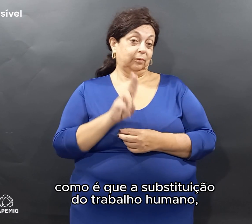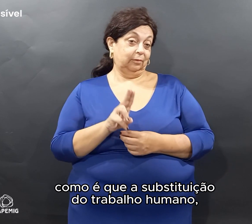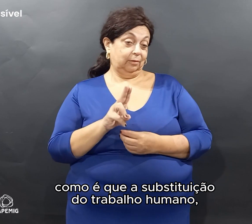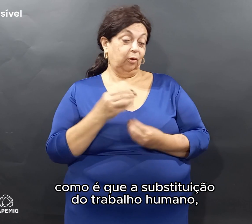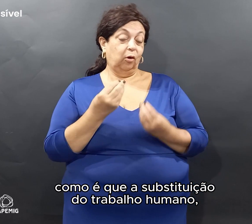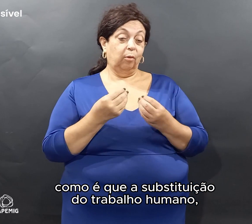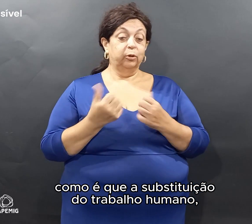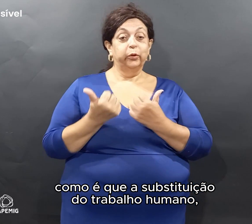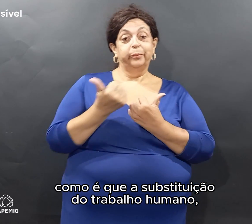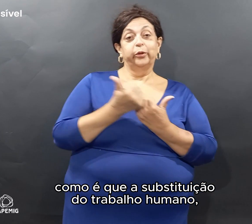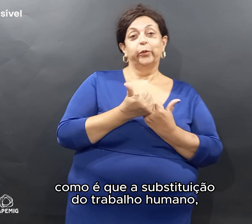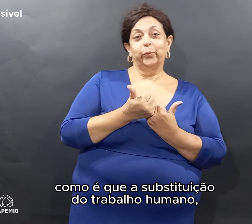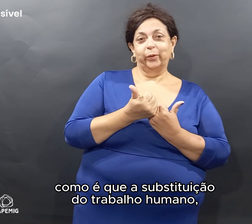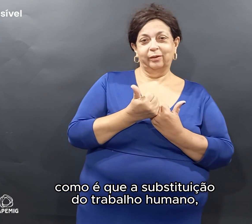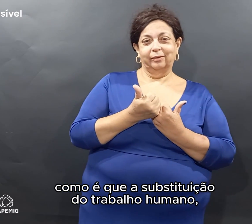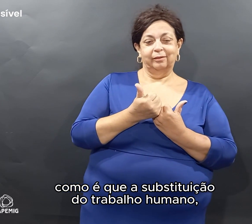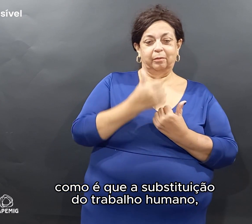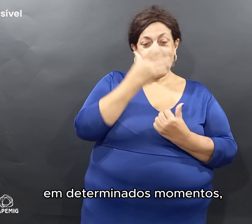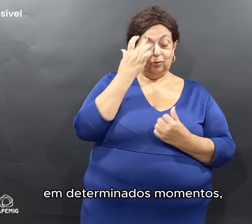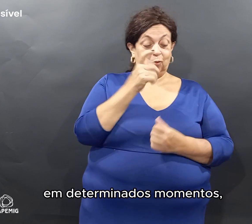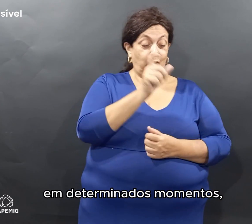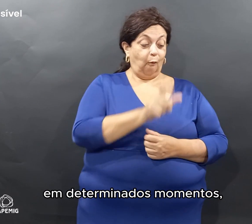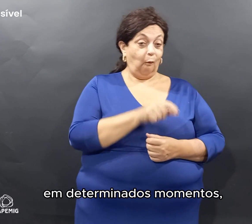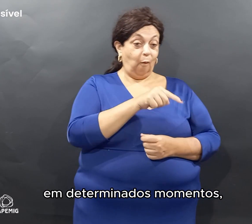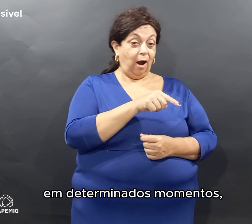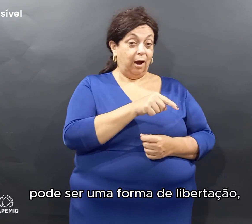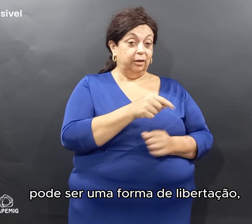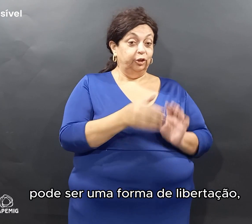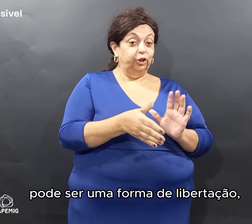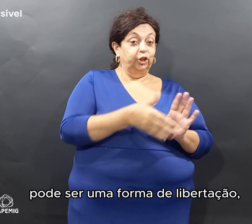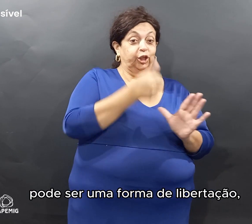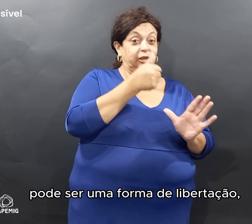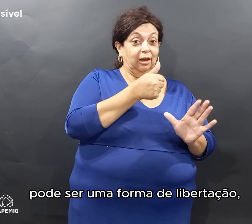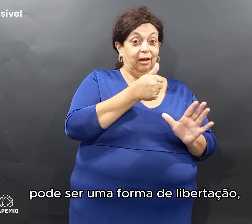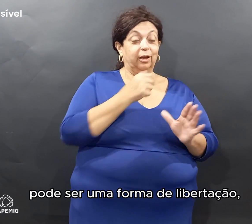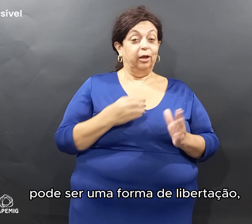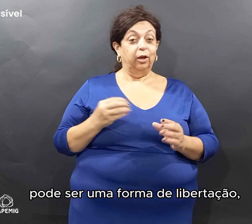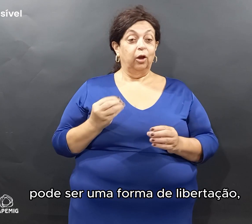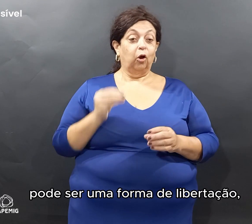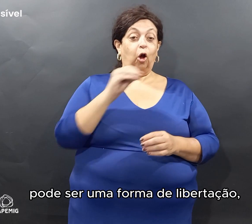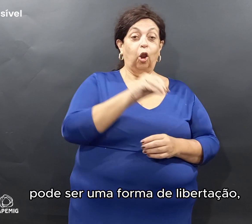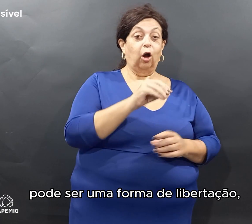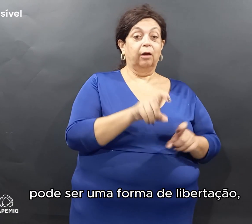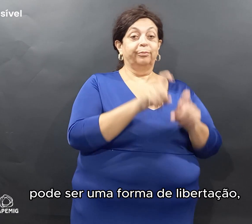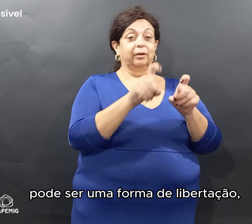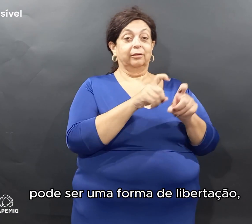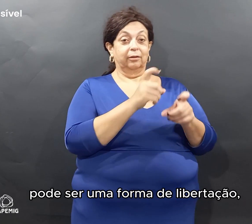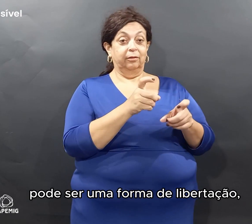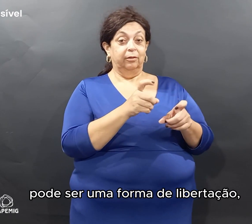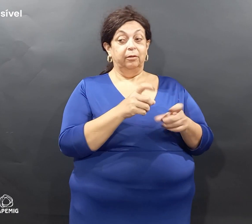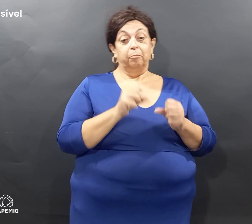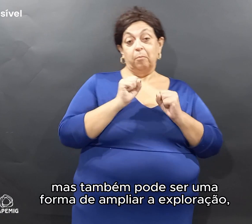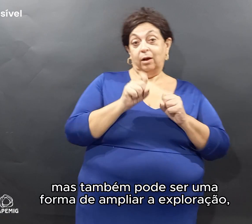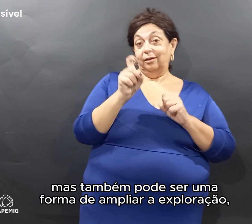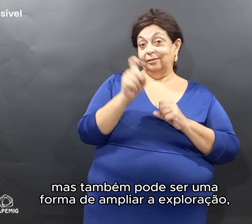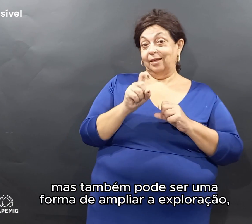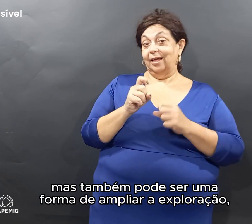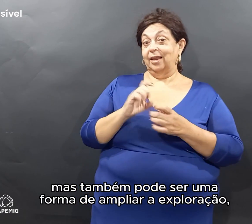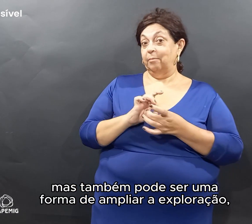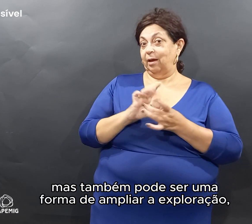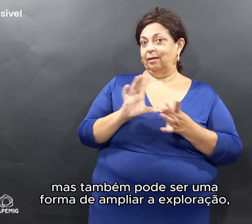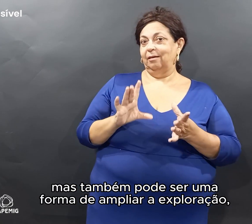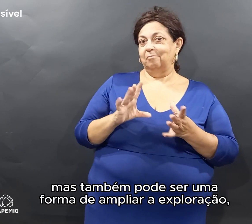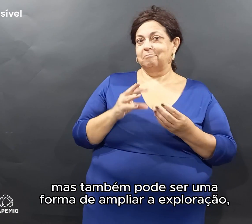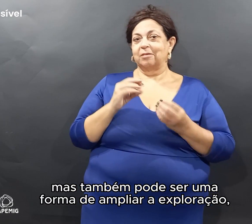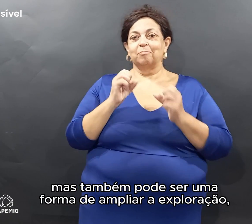é que a substituição do trabalho humano em determinados momentos pode ser uma forma de libertação, mas também pode